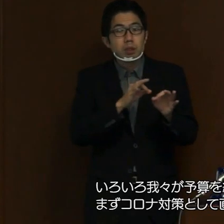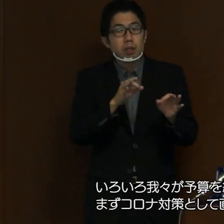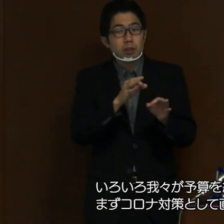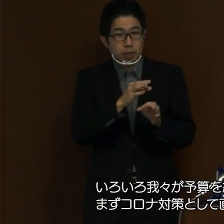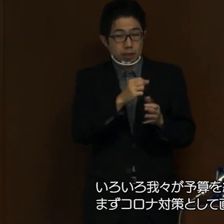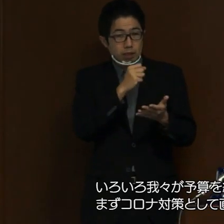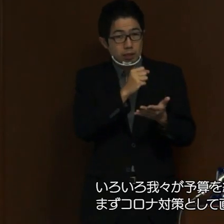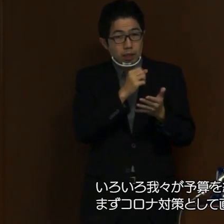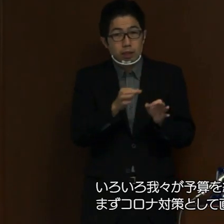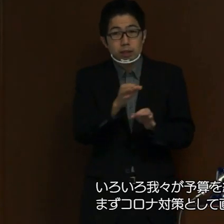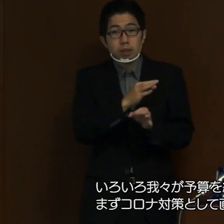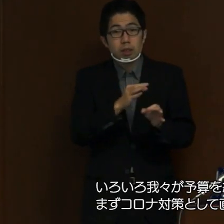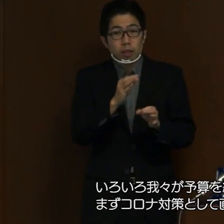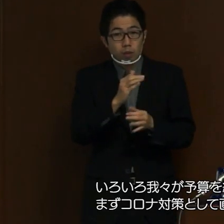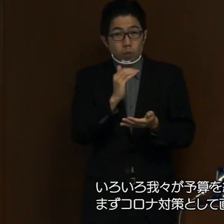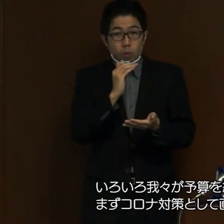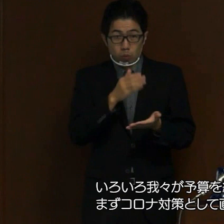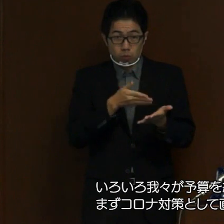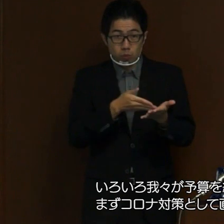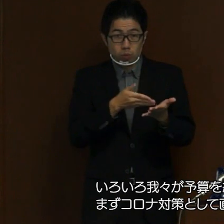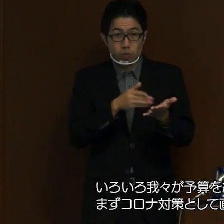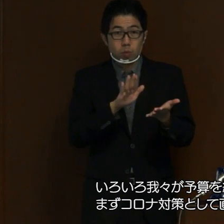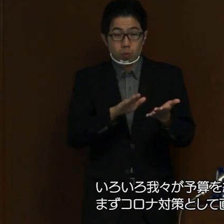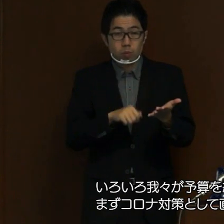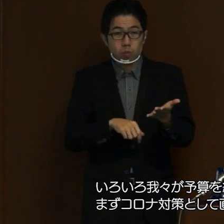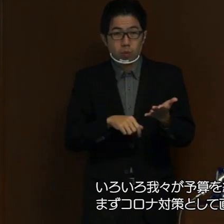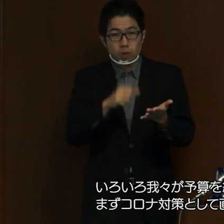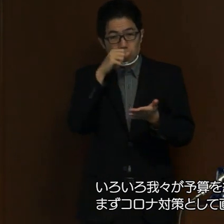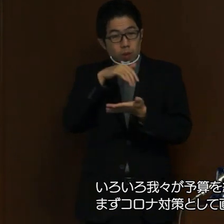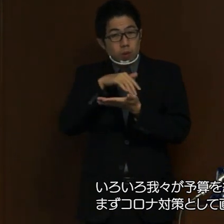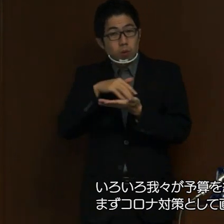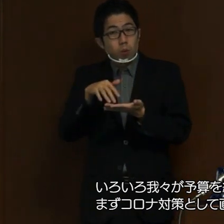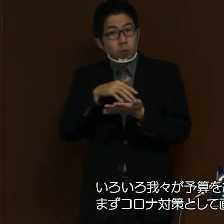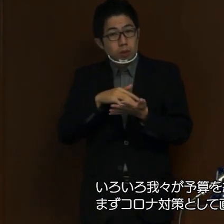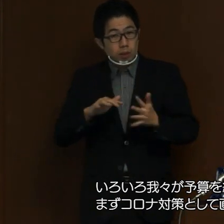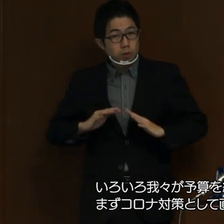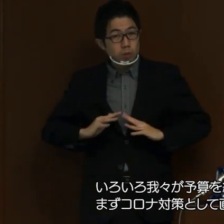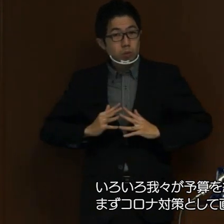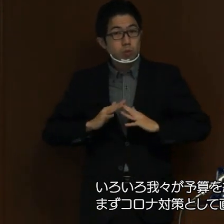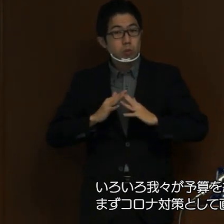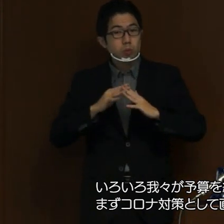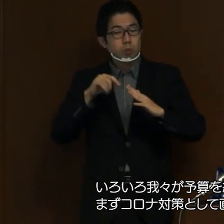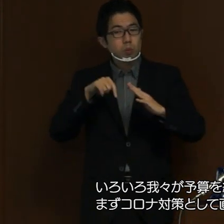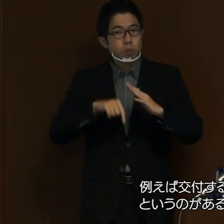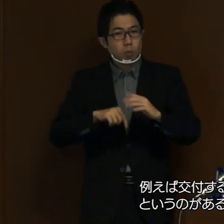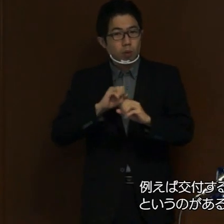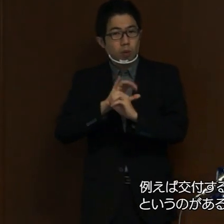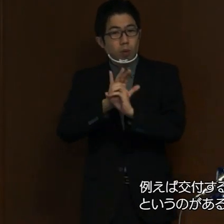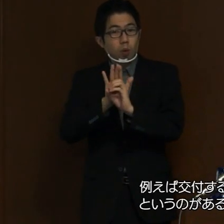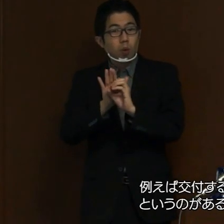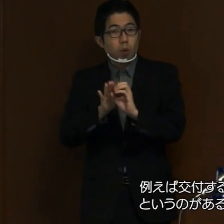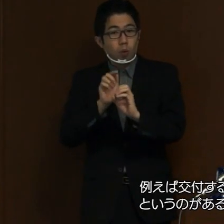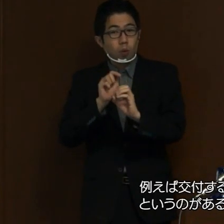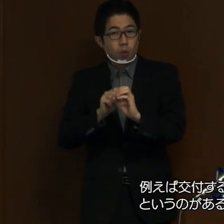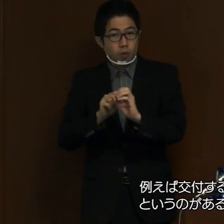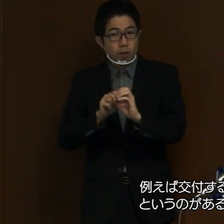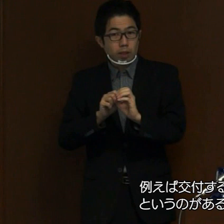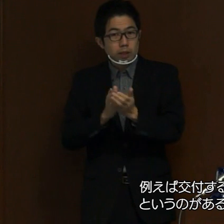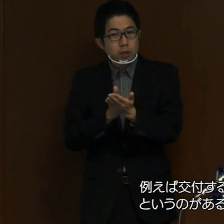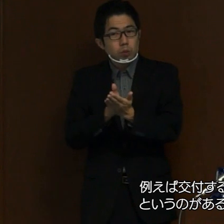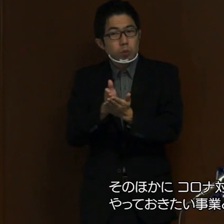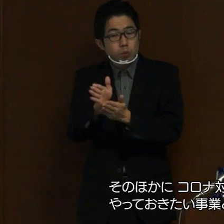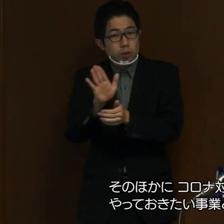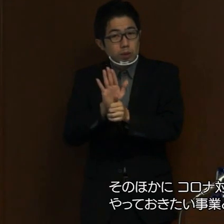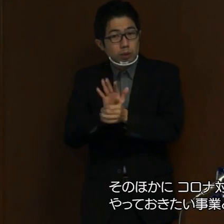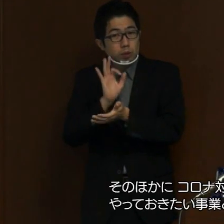いろいろ我々が予算を組むときに、まずコロナ対策として直接やる部分について、例えば交付する部分というのはあるんだけれ